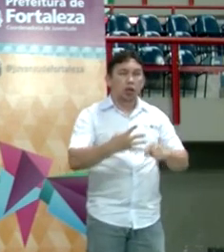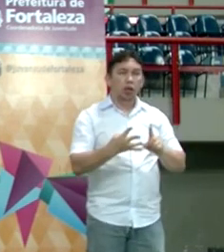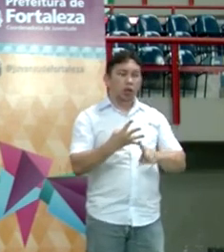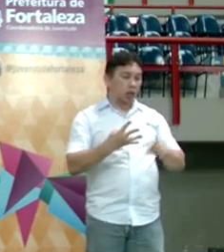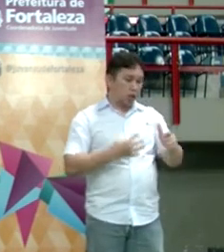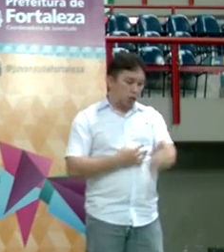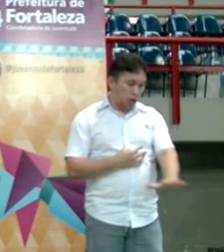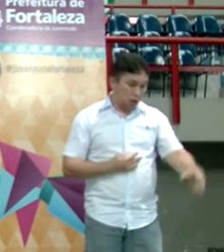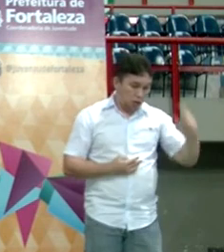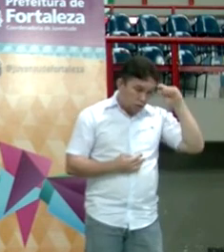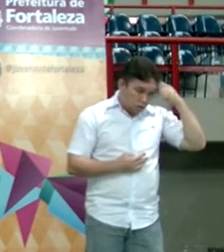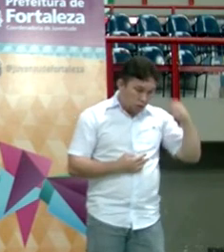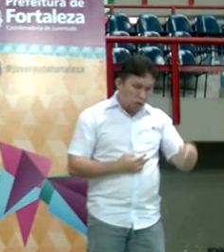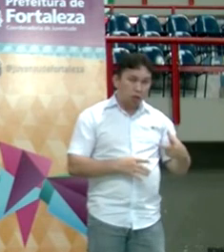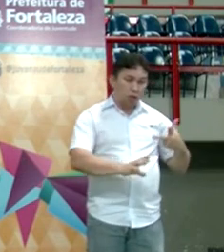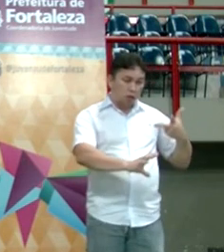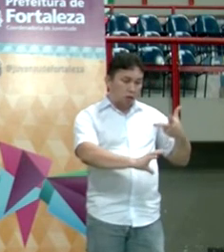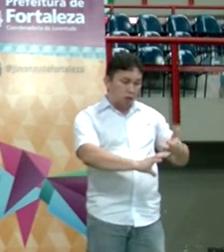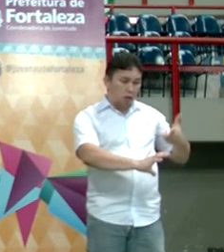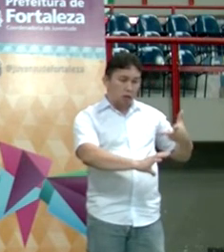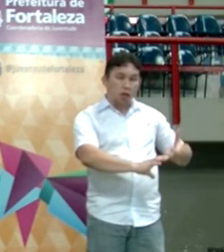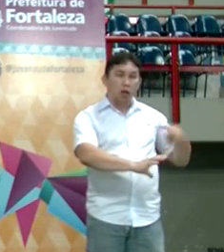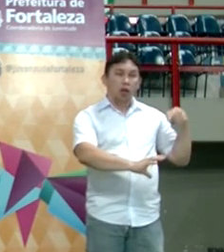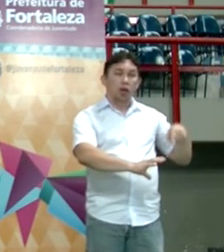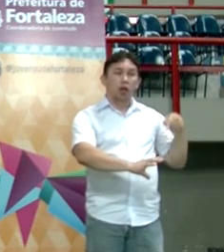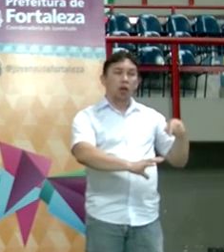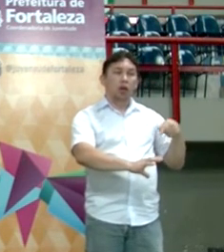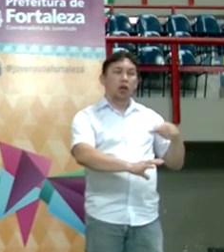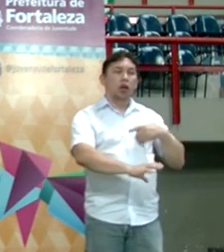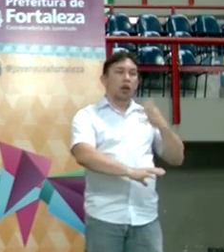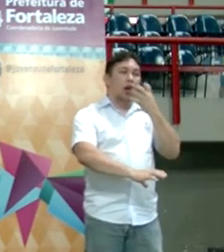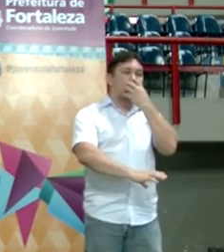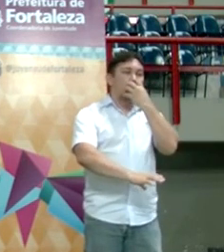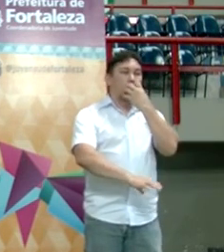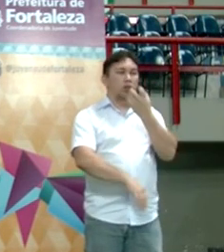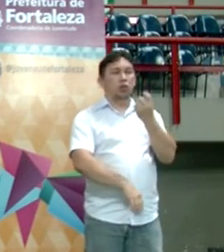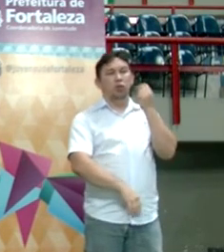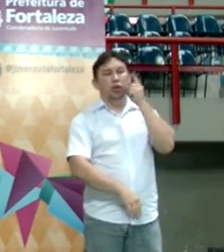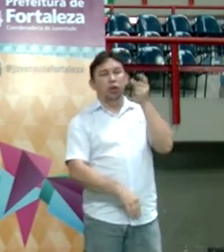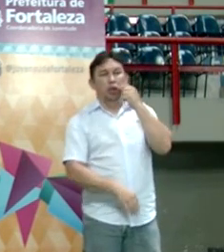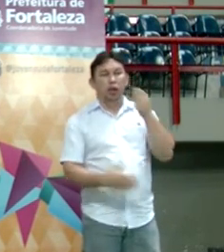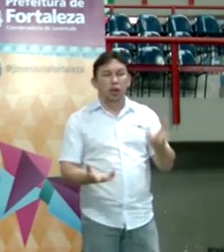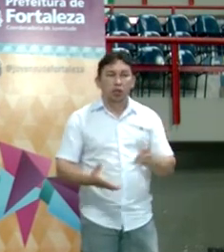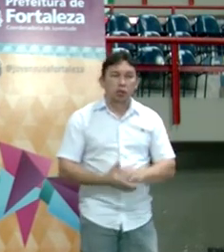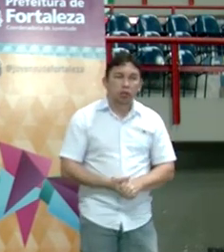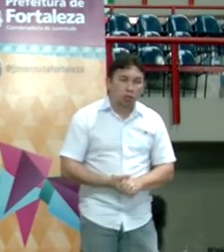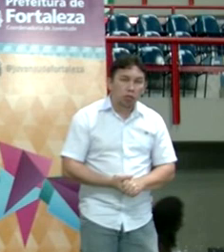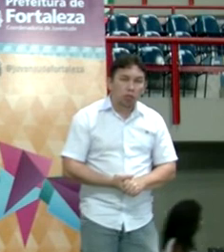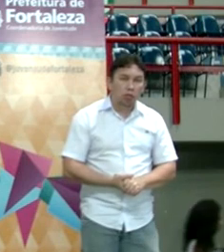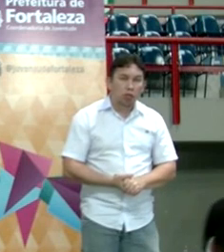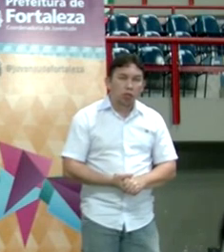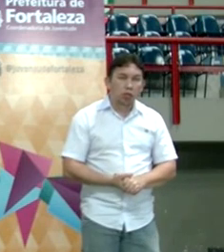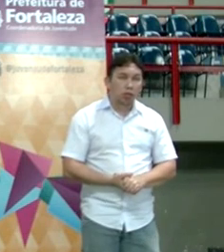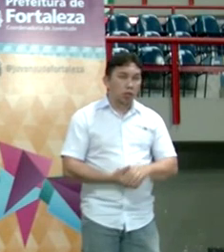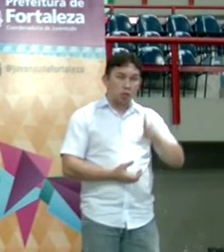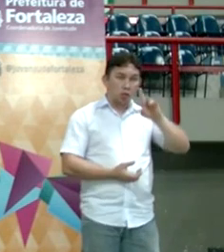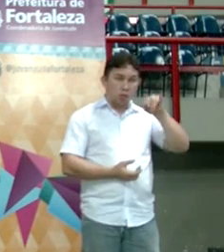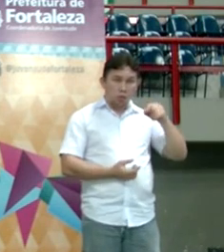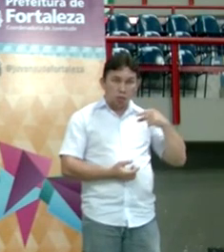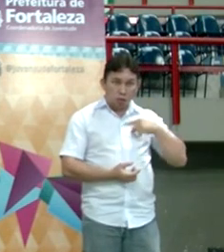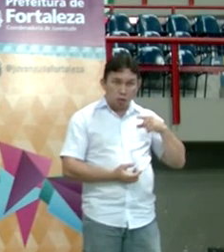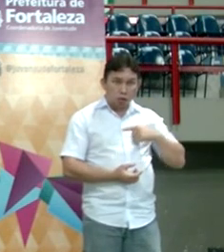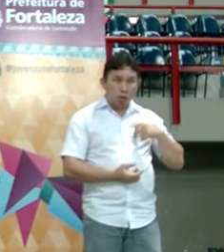As crianças negras eram vacinadas com a mesma vacina que se dava a cães e gatos. Não era no mesmo dia,